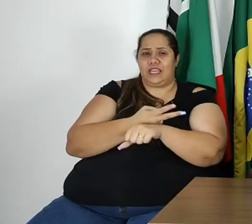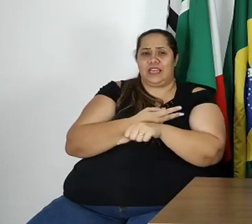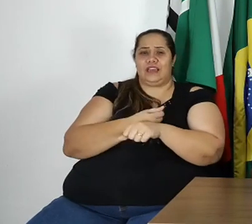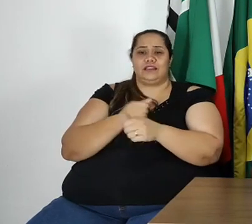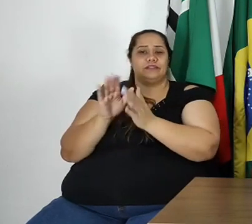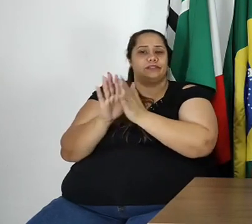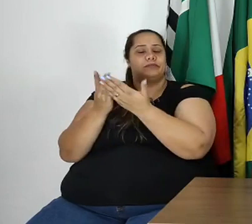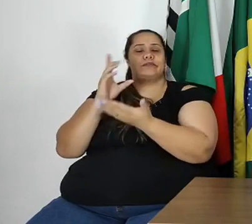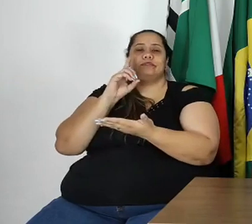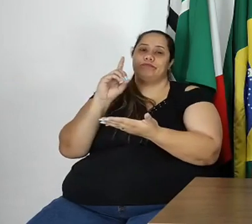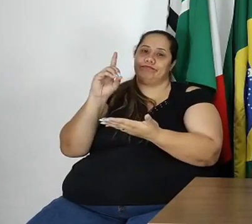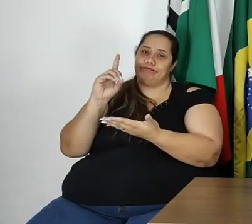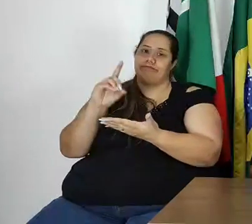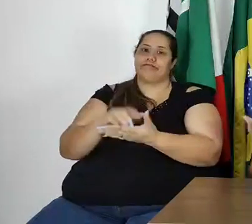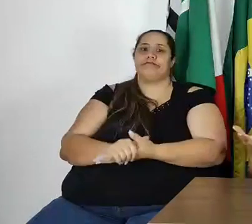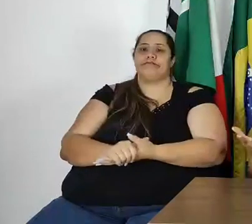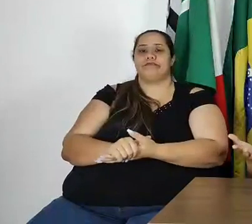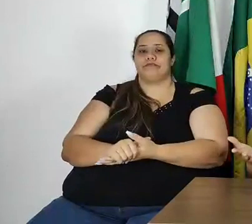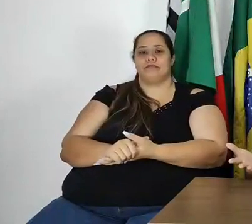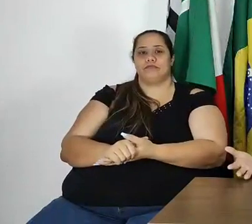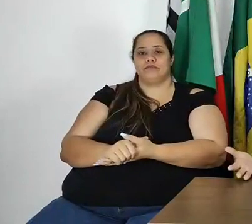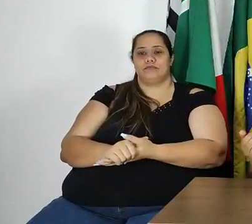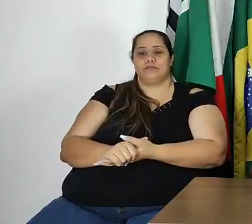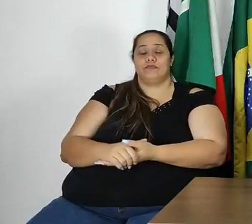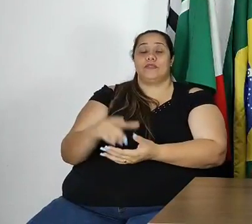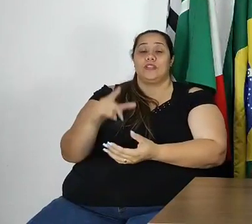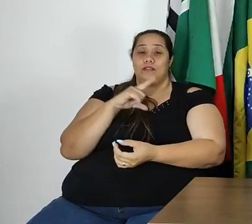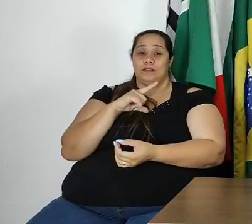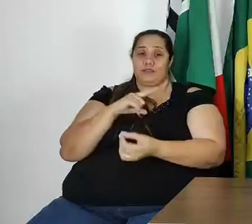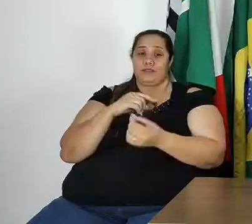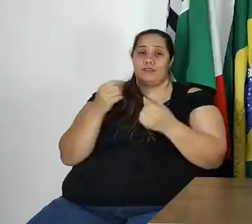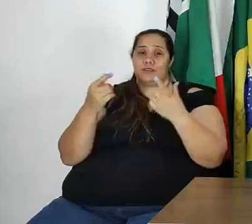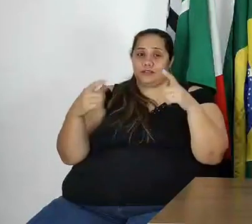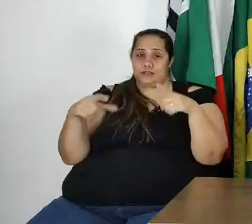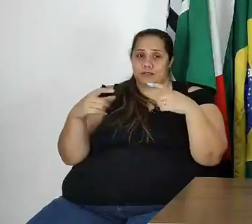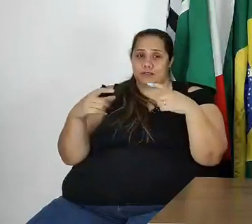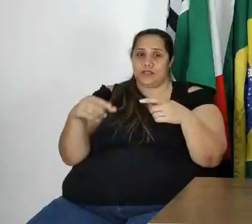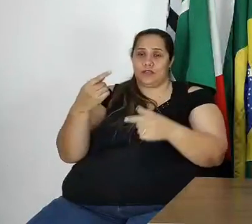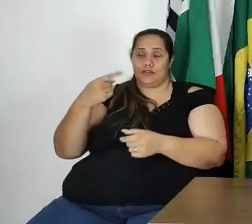ainda, mas quando a gente chega em determinados lugares, as